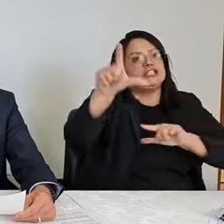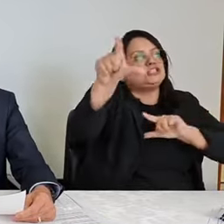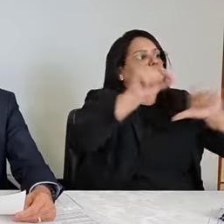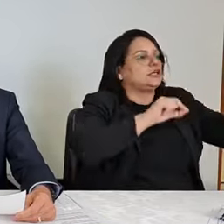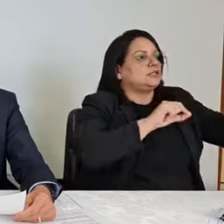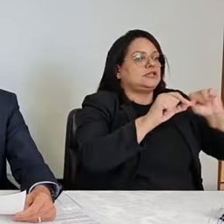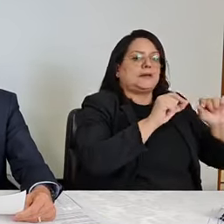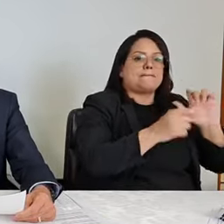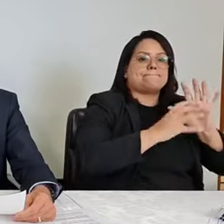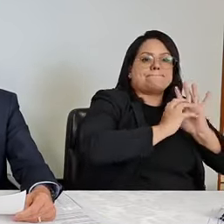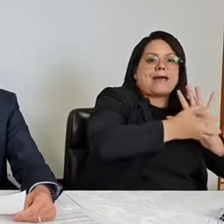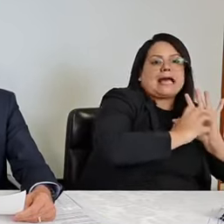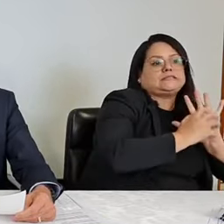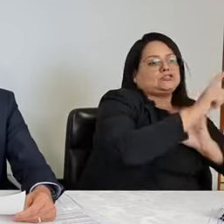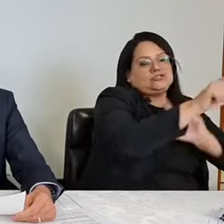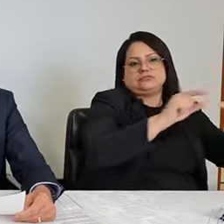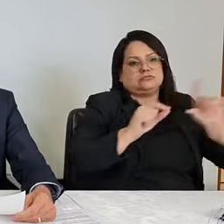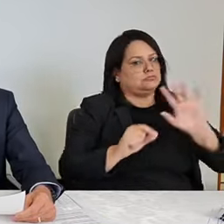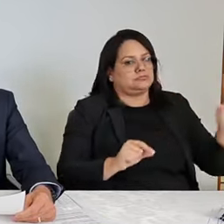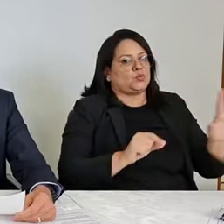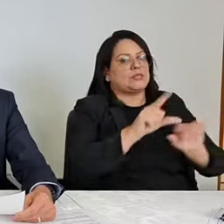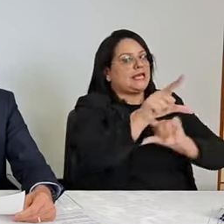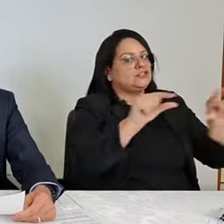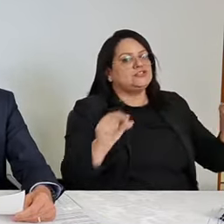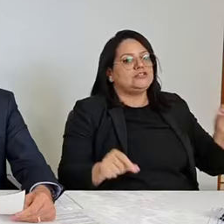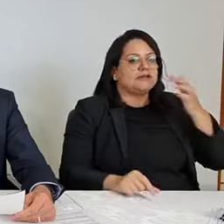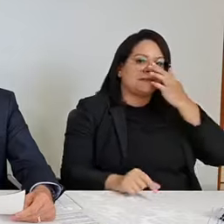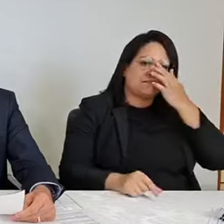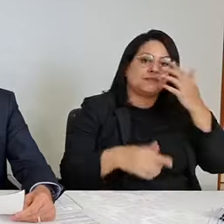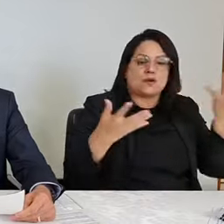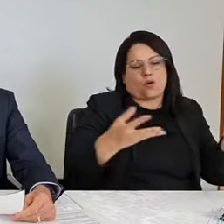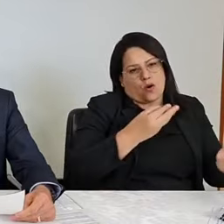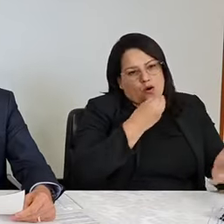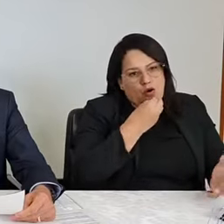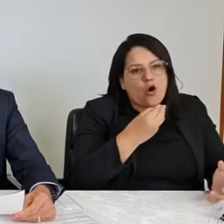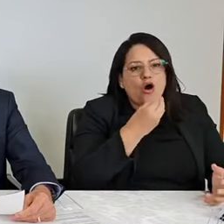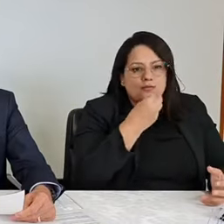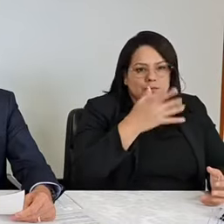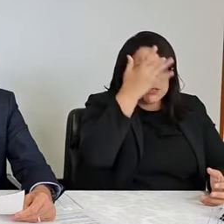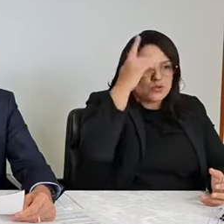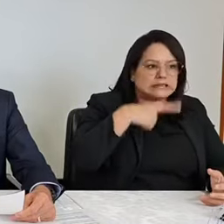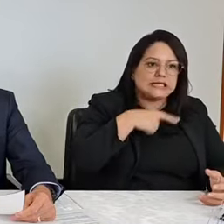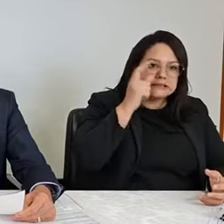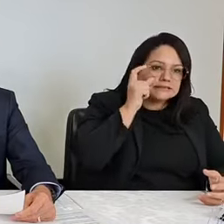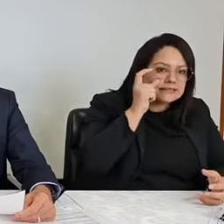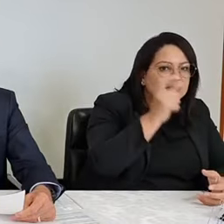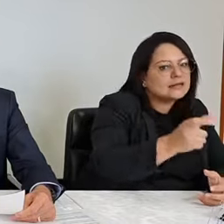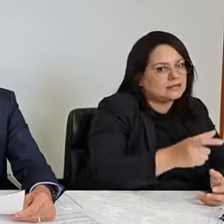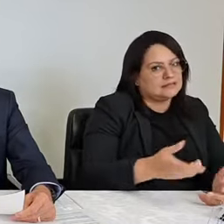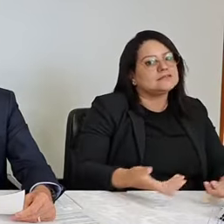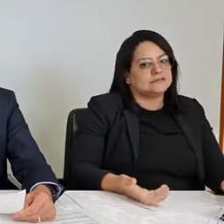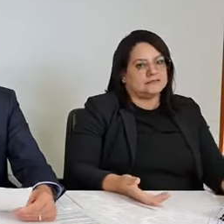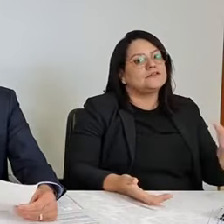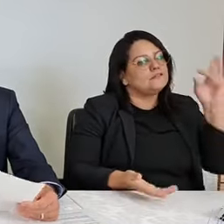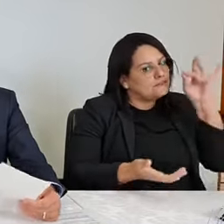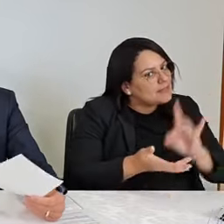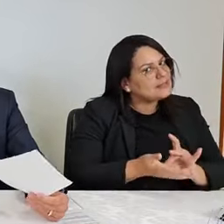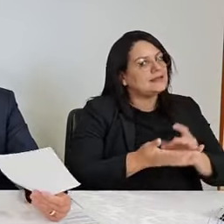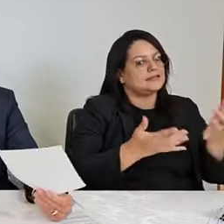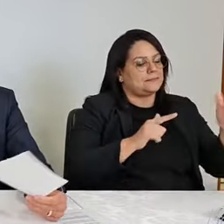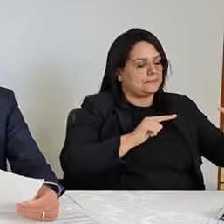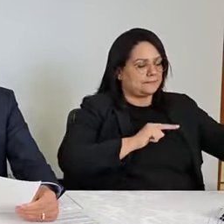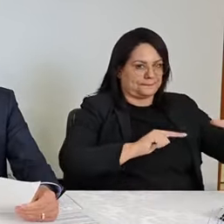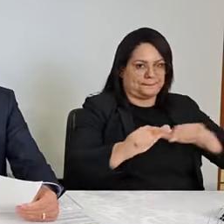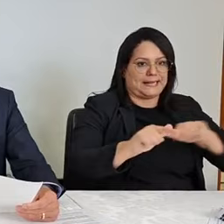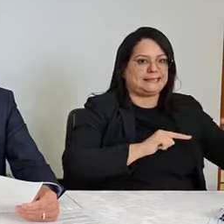diretor, como era feito no passado. E, obviamente, quando há esses interesses, quando eles existem, é realmente para operar para